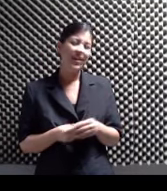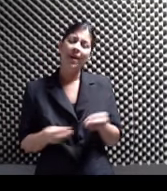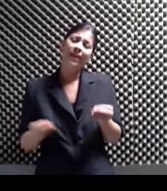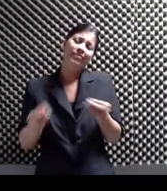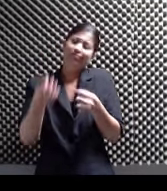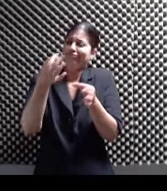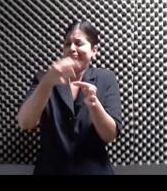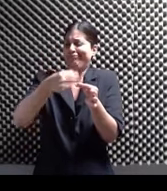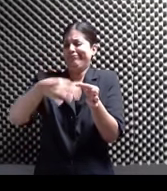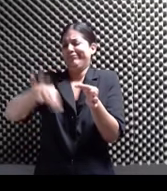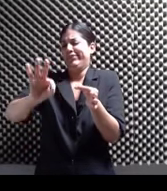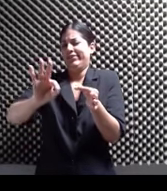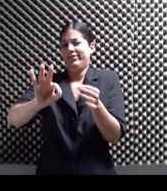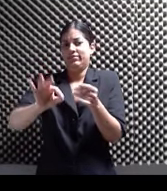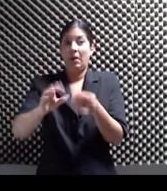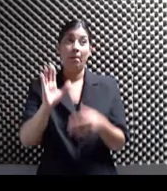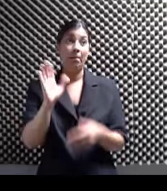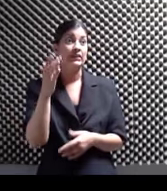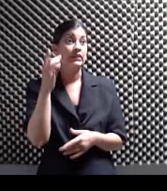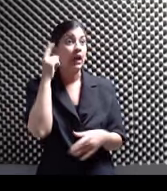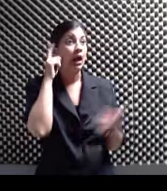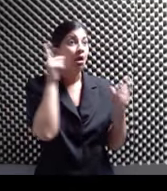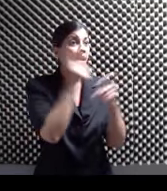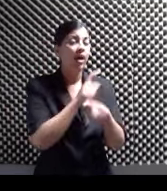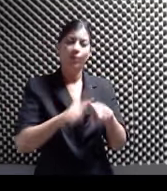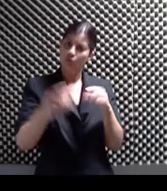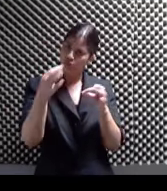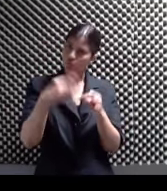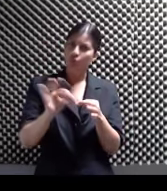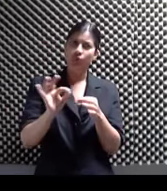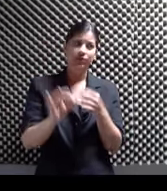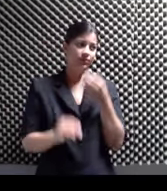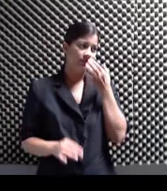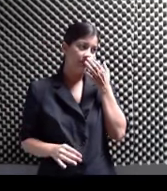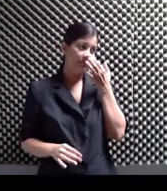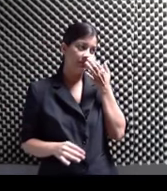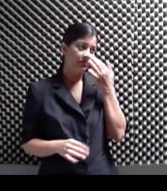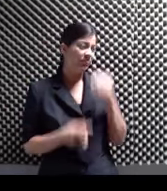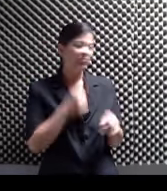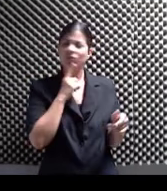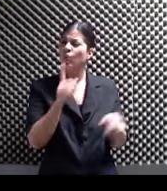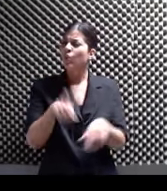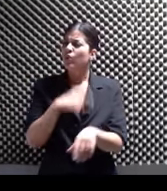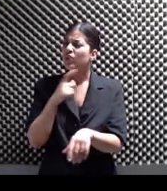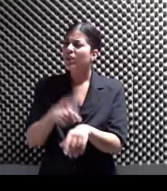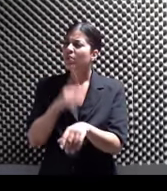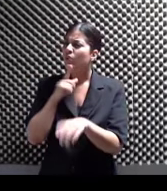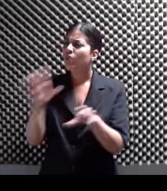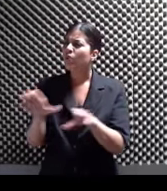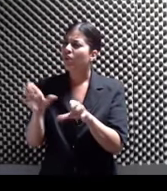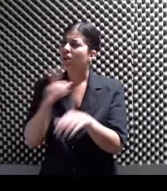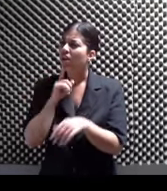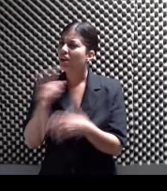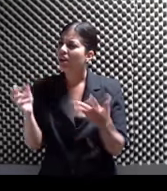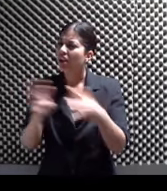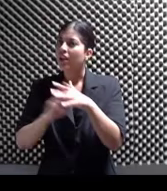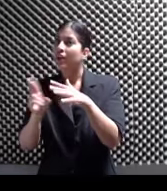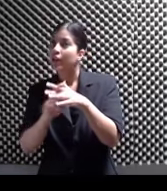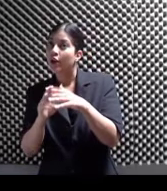es. Accesible, ¿no? Sí. Bien, bien sencillo. ¿Y este espacio Los Abiertos, llevas cuánto tiempo ya realizando estos retreats y